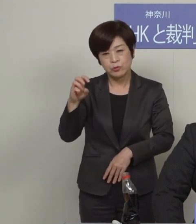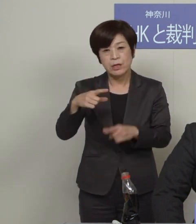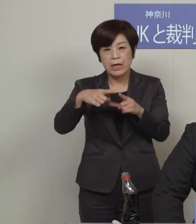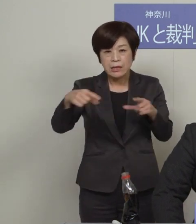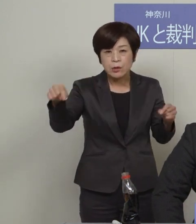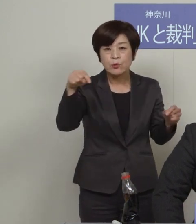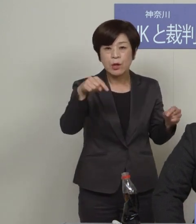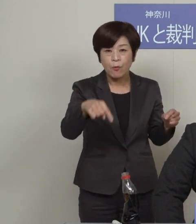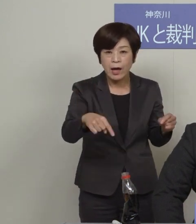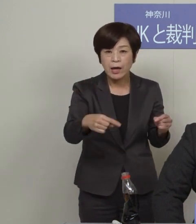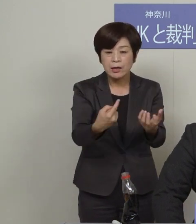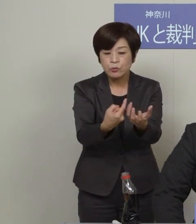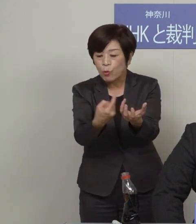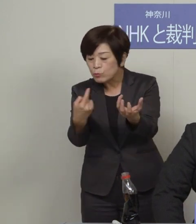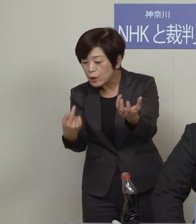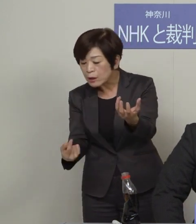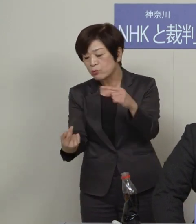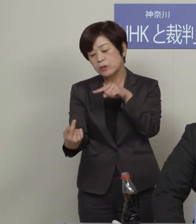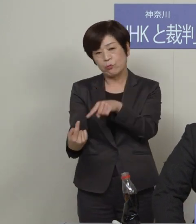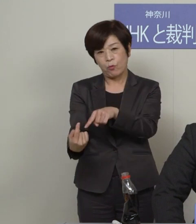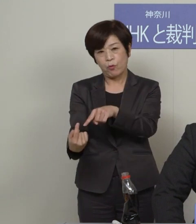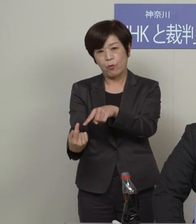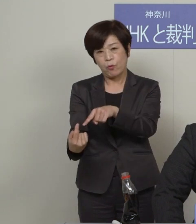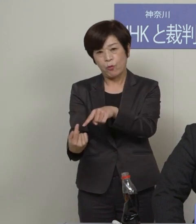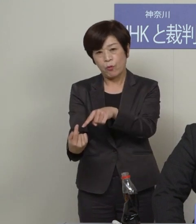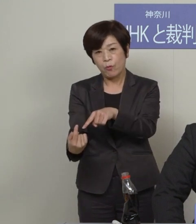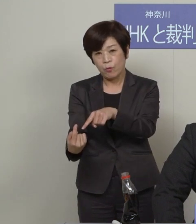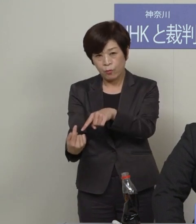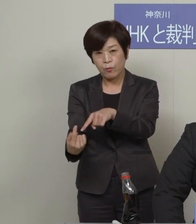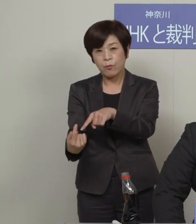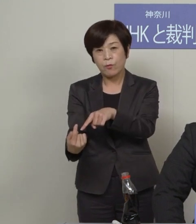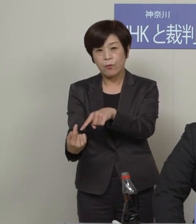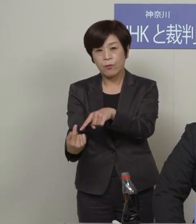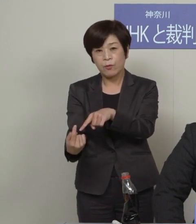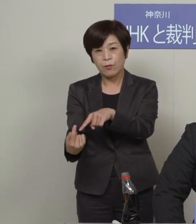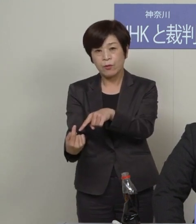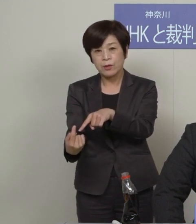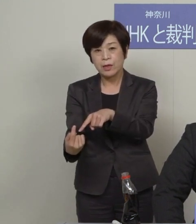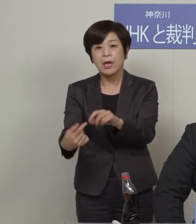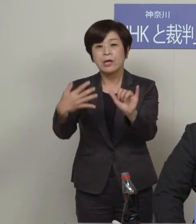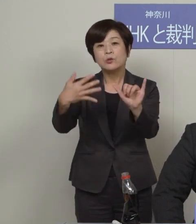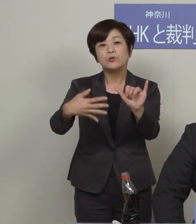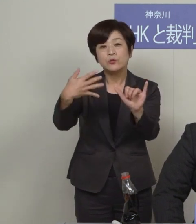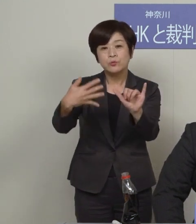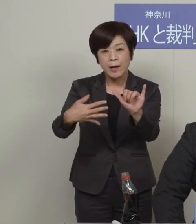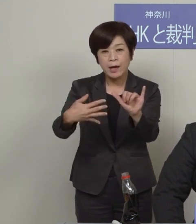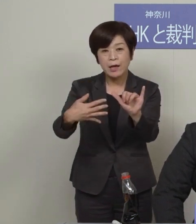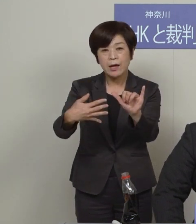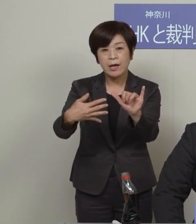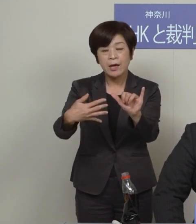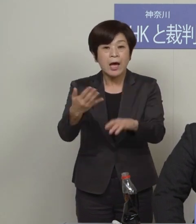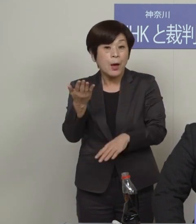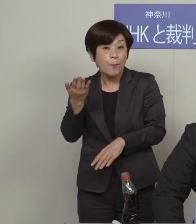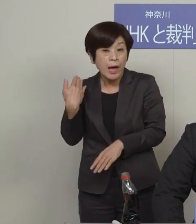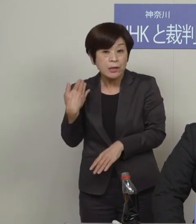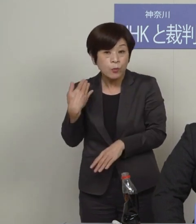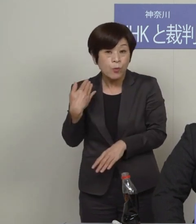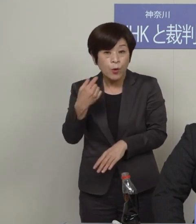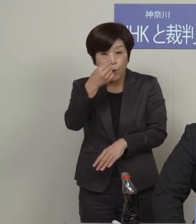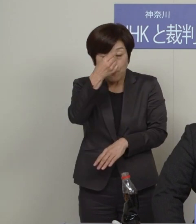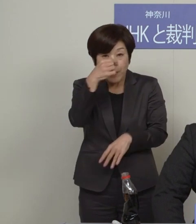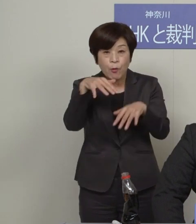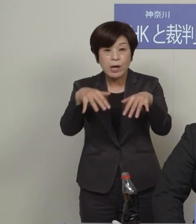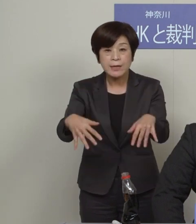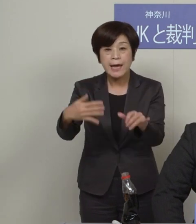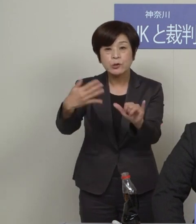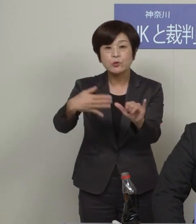においてドロップアウトした人、そんな扱いです。ましてや YouTuber、 元迷惑系 YouTuber、 そ